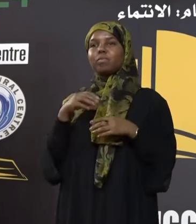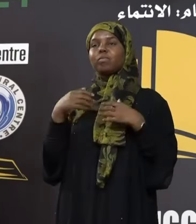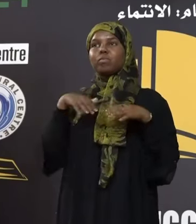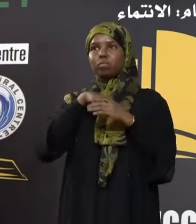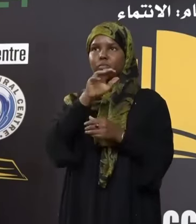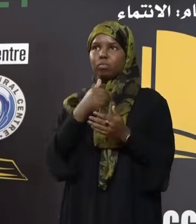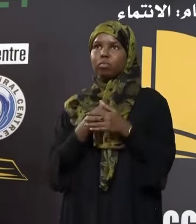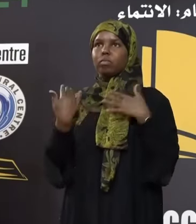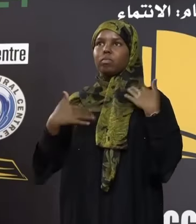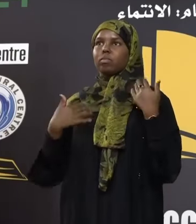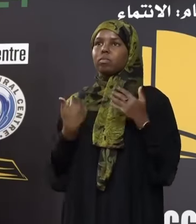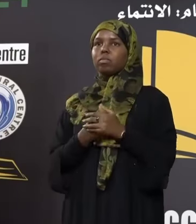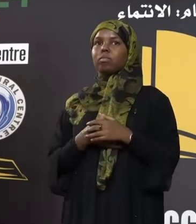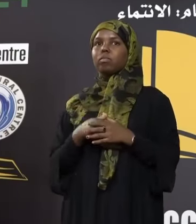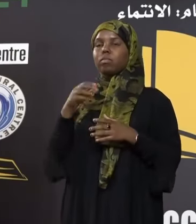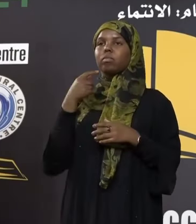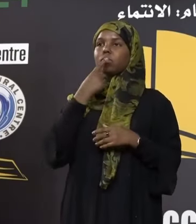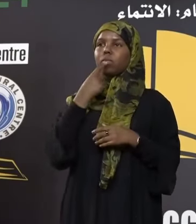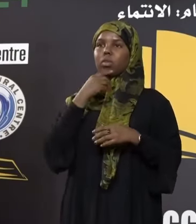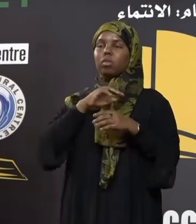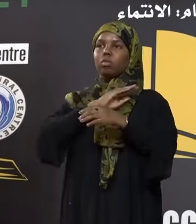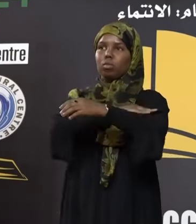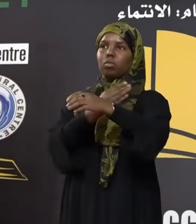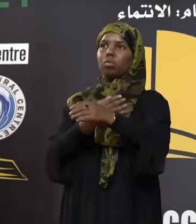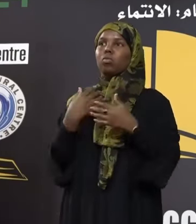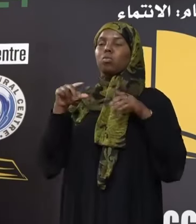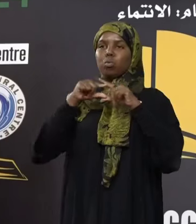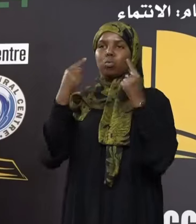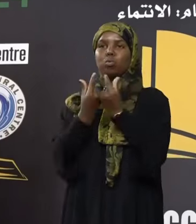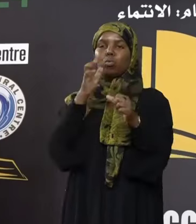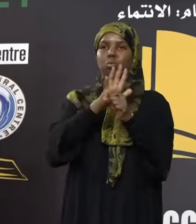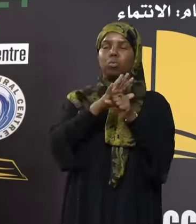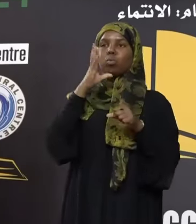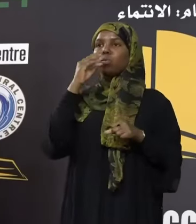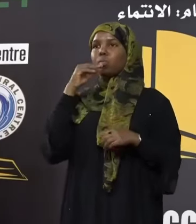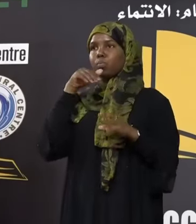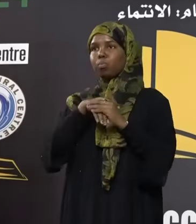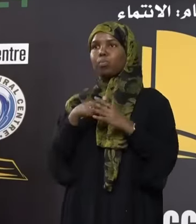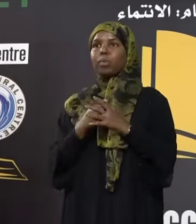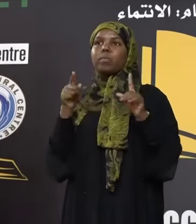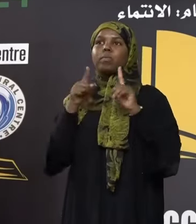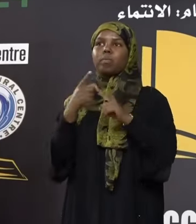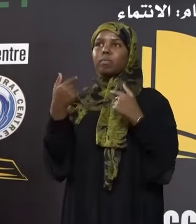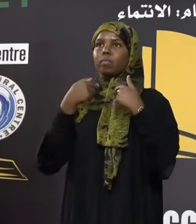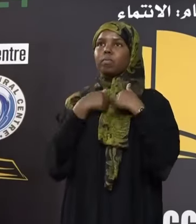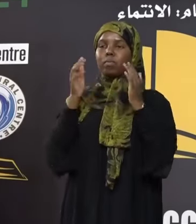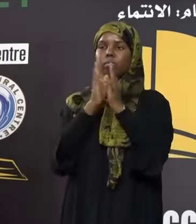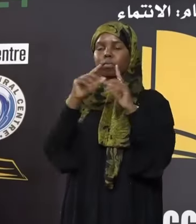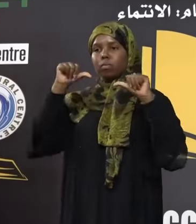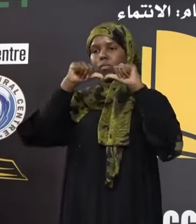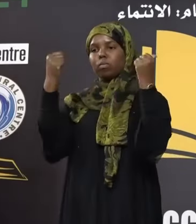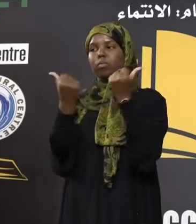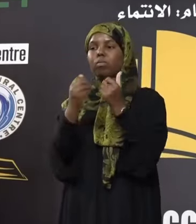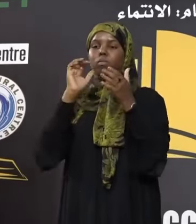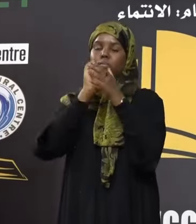mucaaradi jirnay aniga afhayeenka ahaa xisbiga ugu hadalka badnaa baanu nahay laakiin aniga iyo xisbigii kulmiye